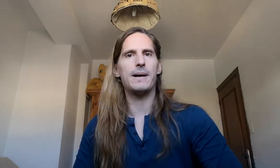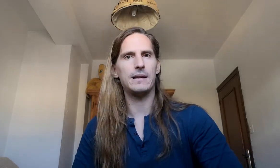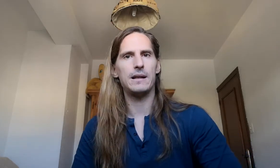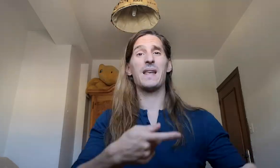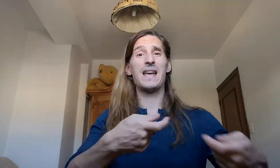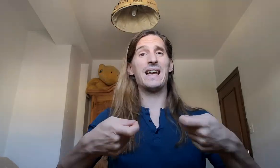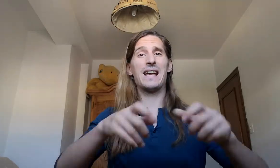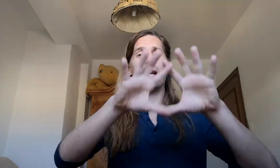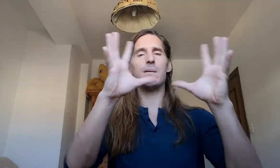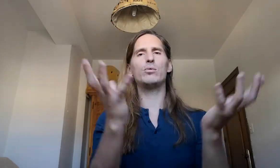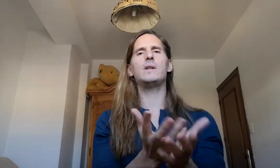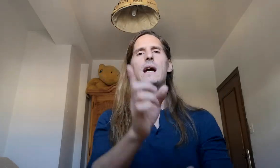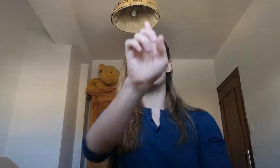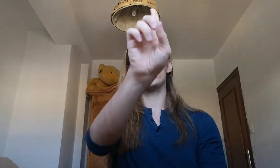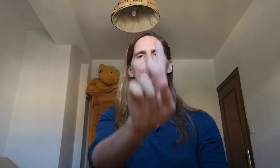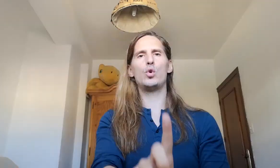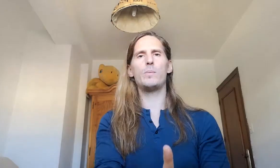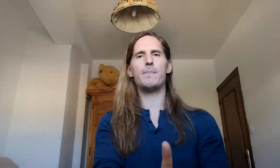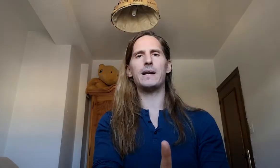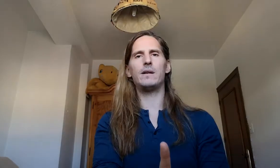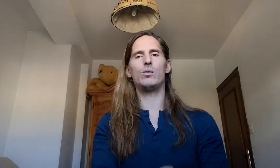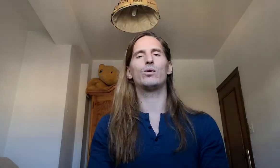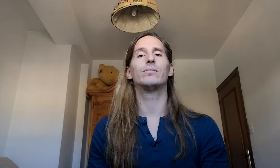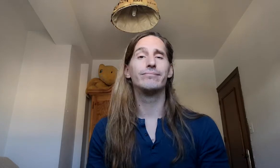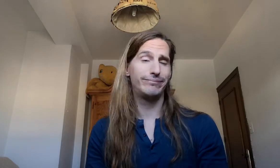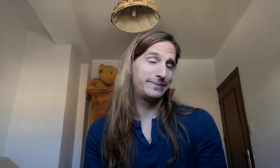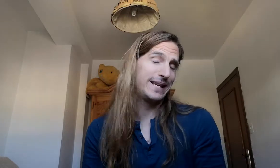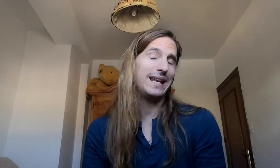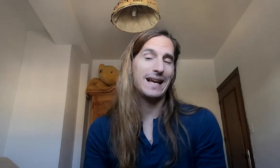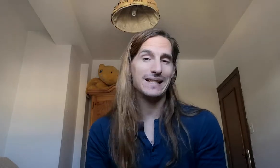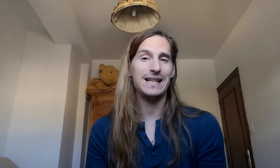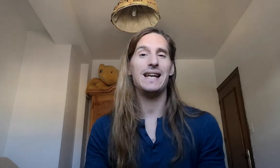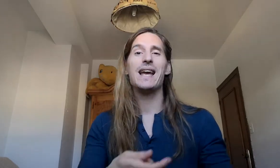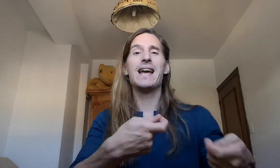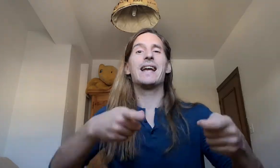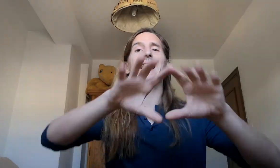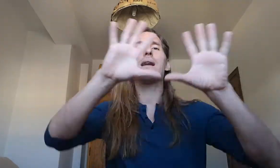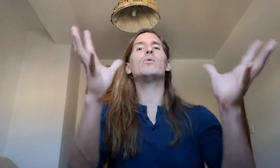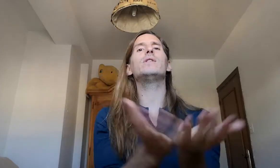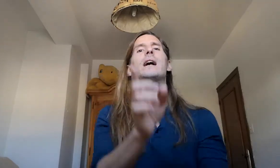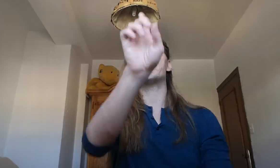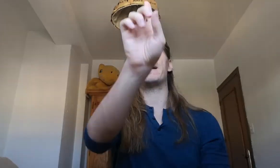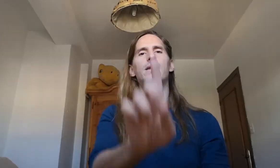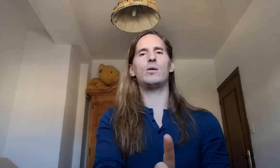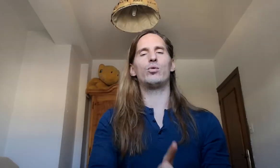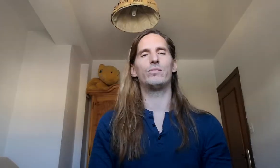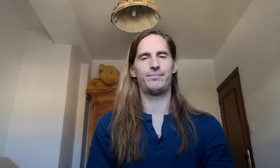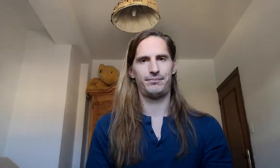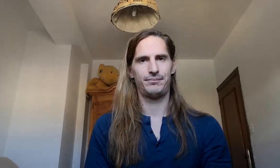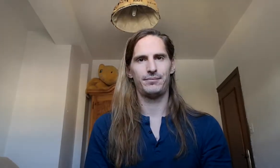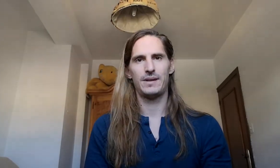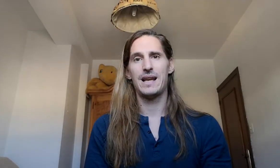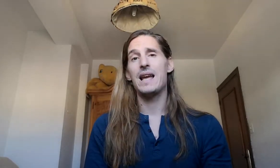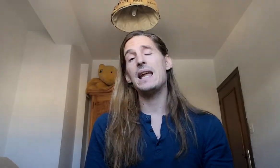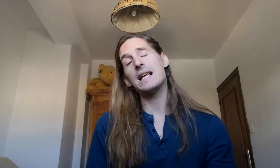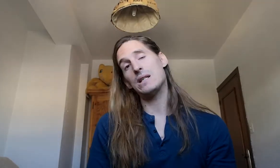parte. Guerra Mundial, parte 1. Sería así. Guerra Mundial, parte 1. En la Segunda